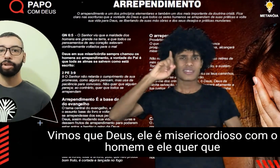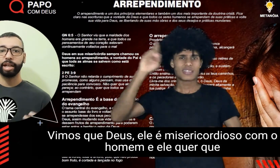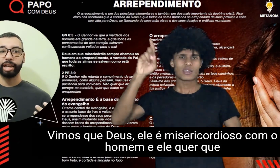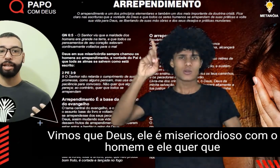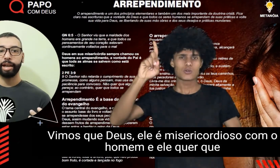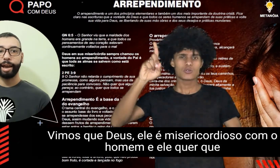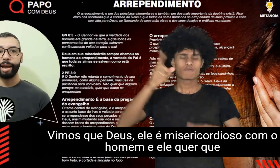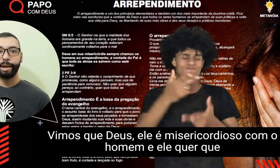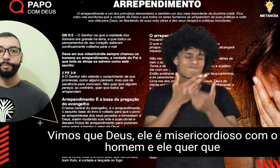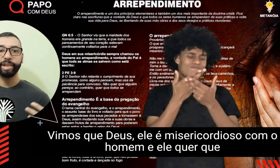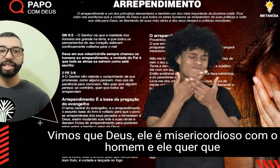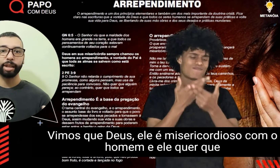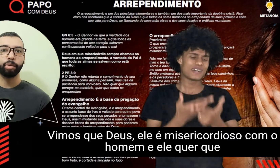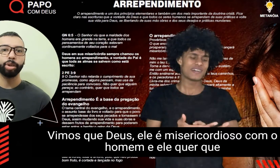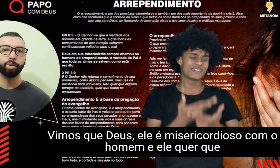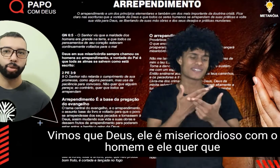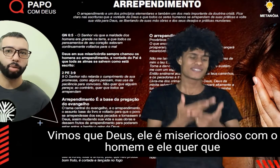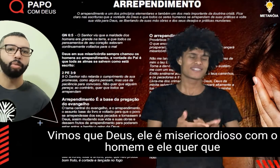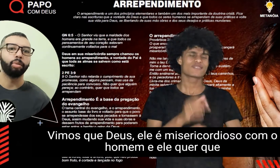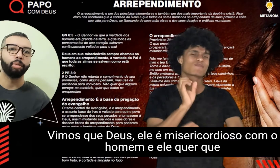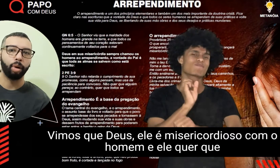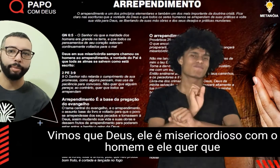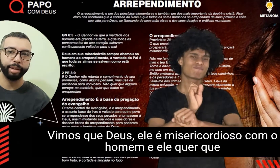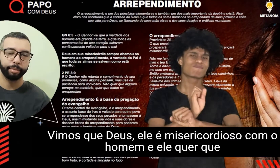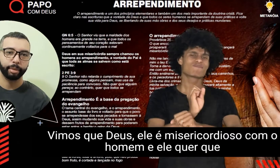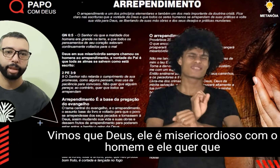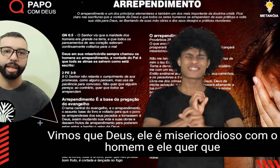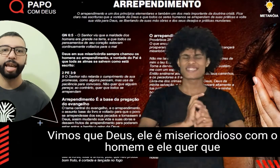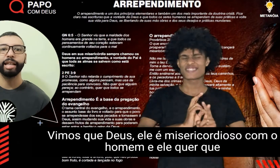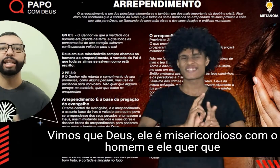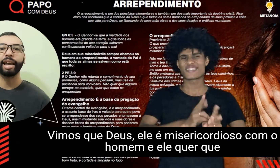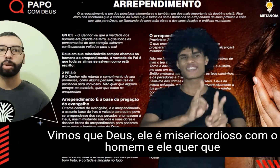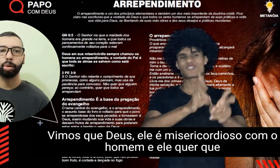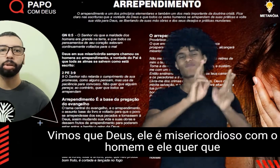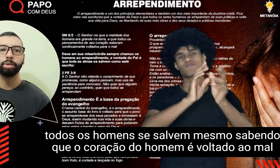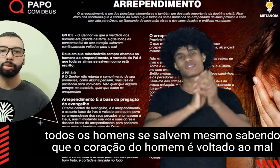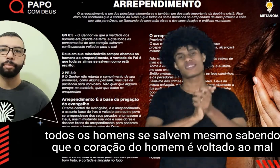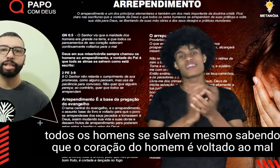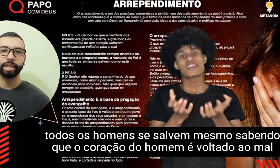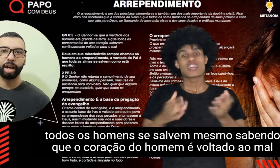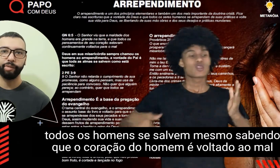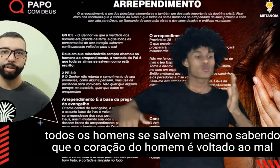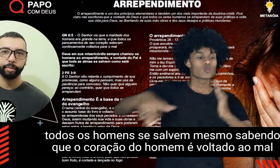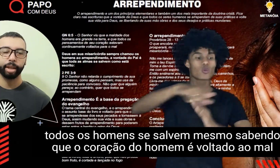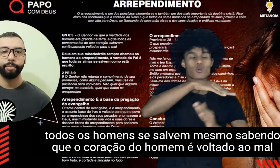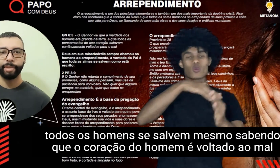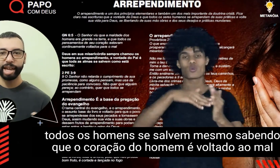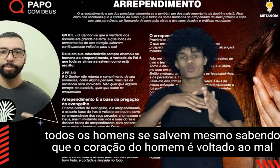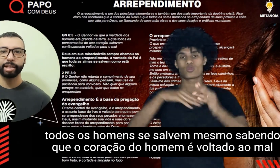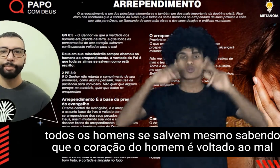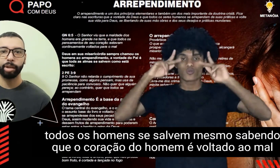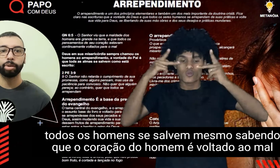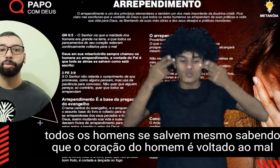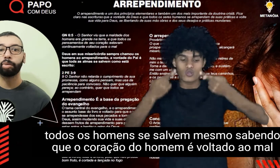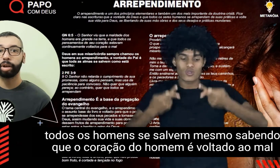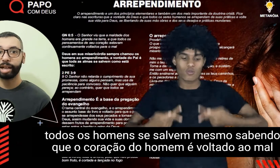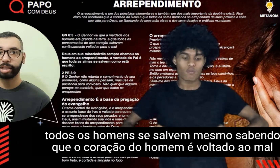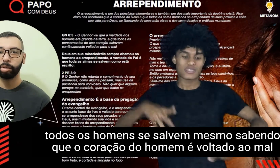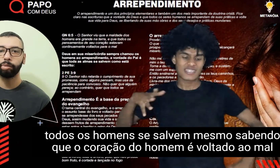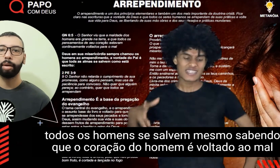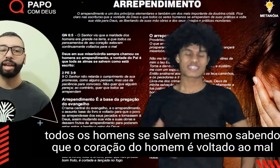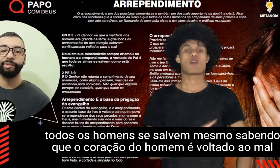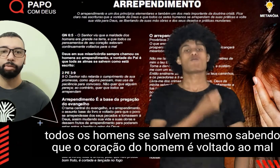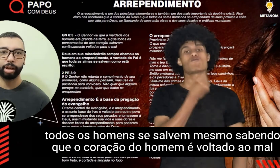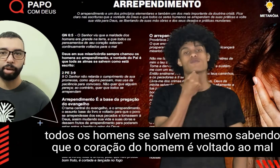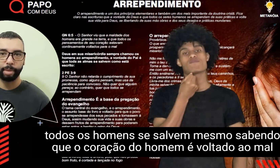que Deus, ele é misericordioso com o homem e ele quer que todos os homens se salvem, mesmo sabendo que o